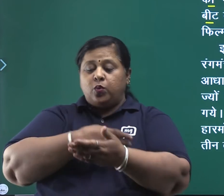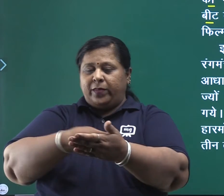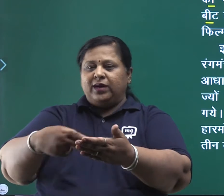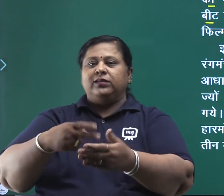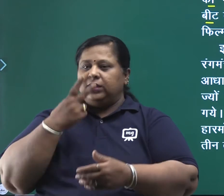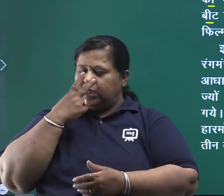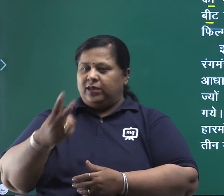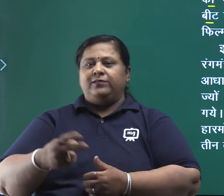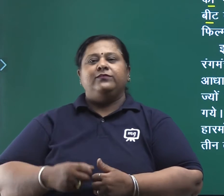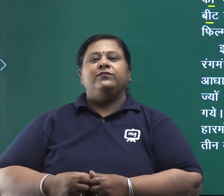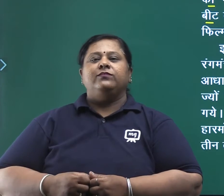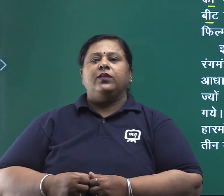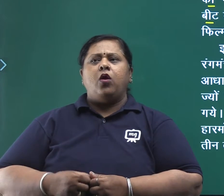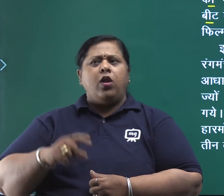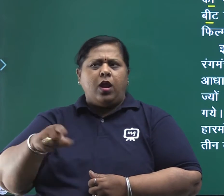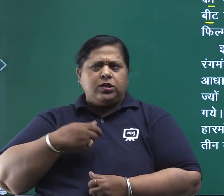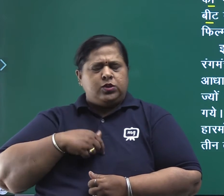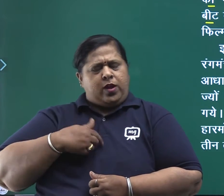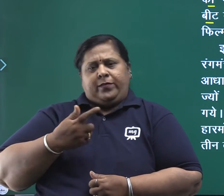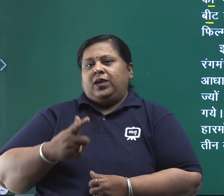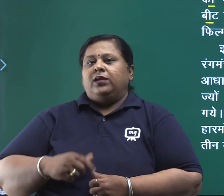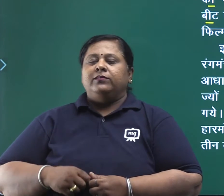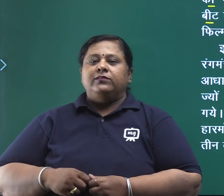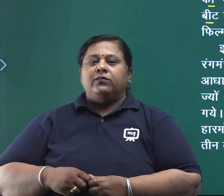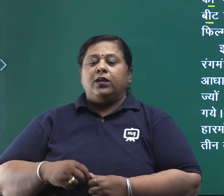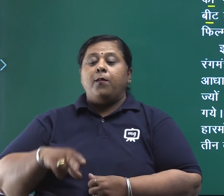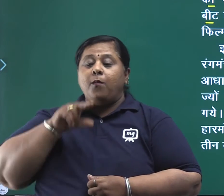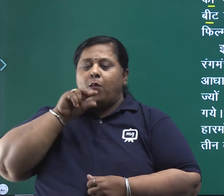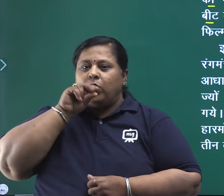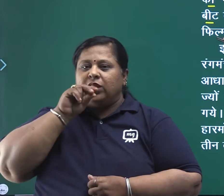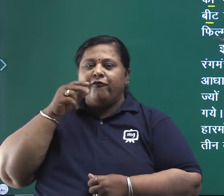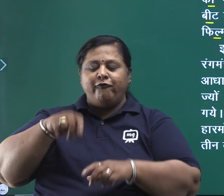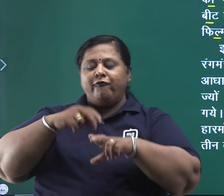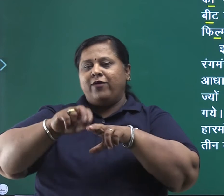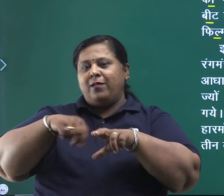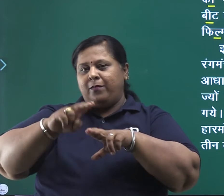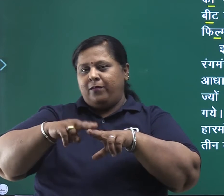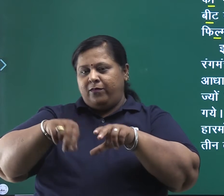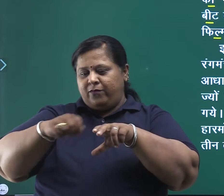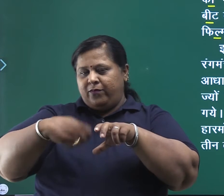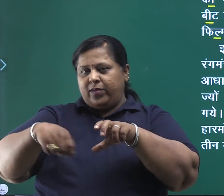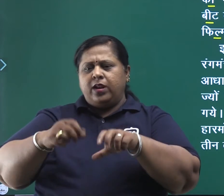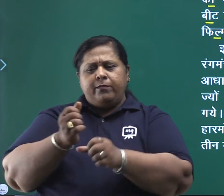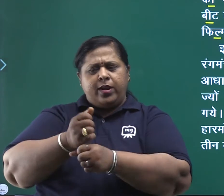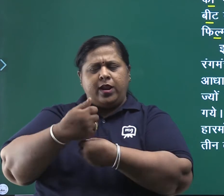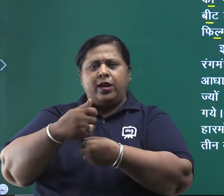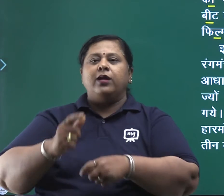और स्वयं भी बोलती फिल्म बनाने